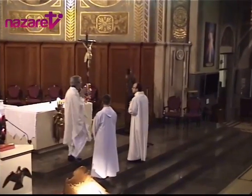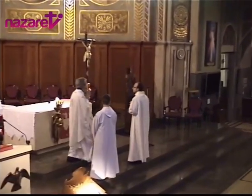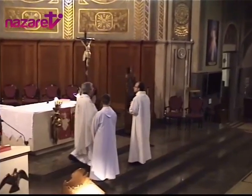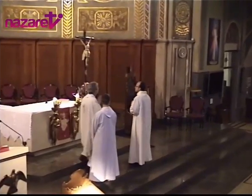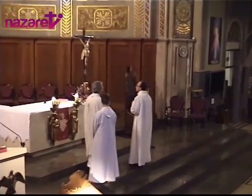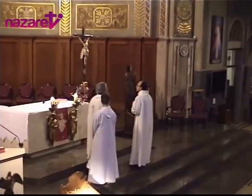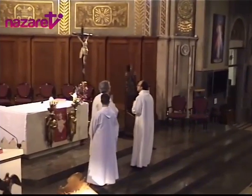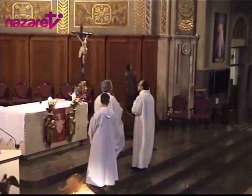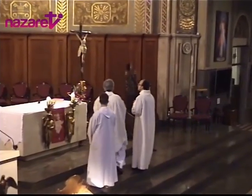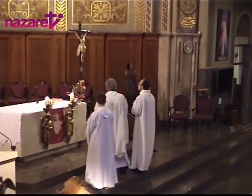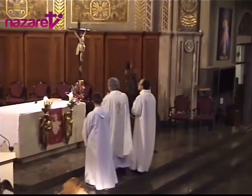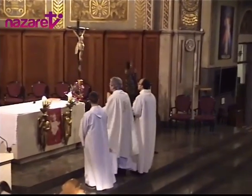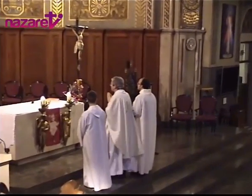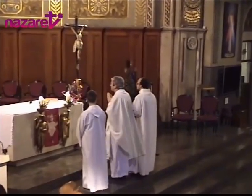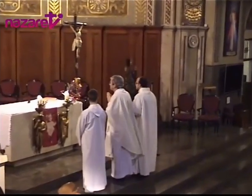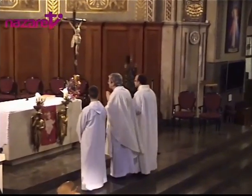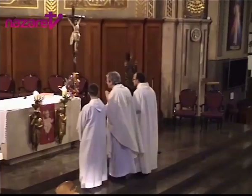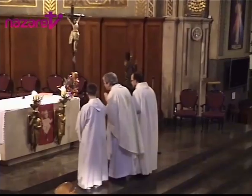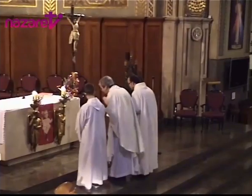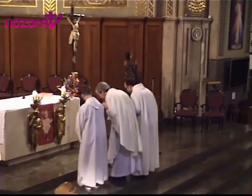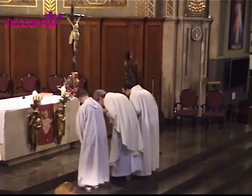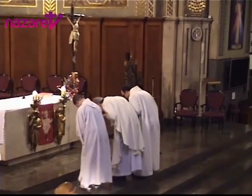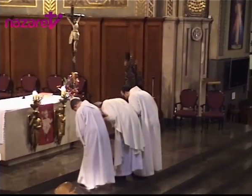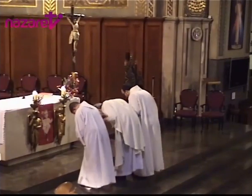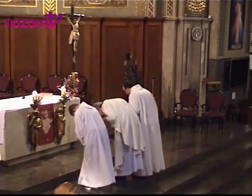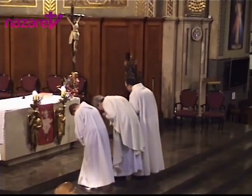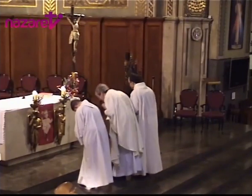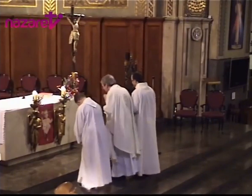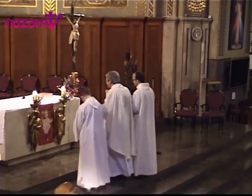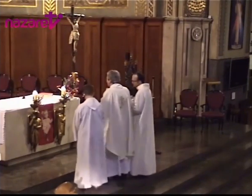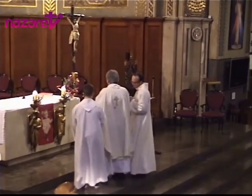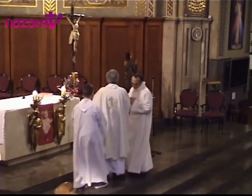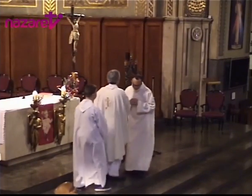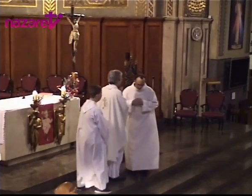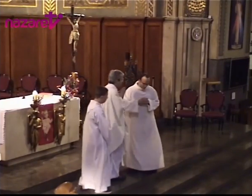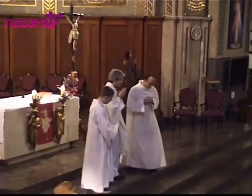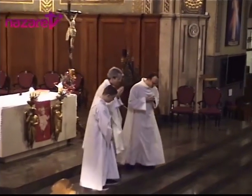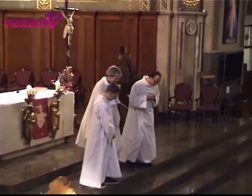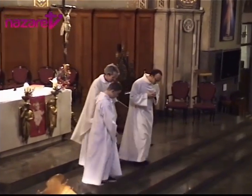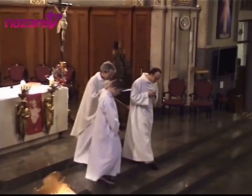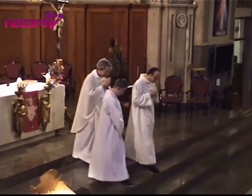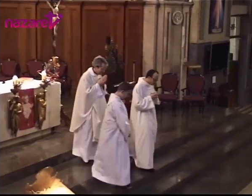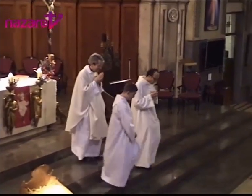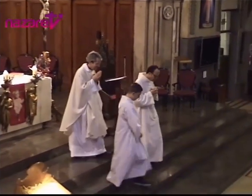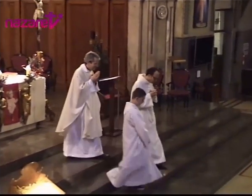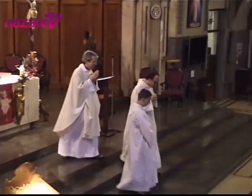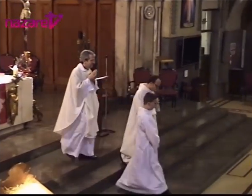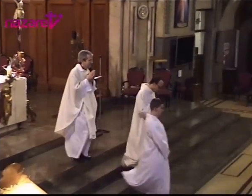las tinieblas en mí no tengan voz. Cristo